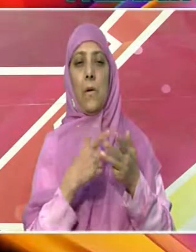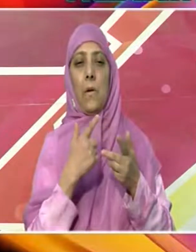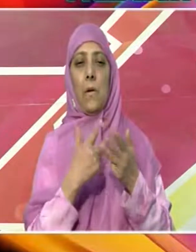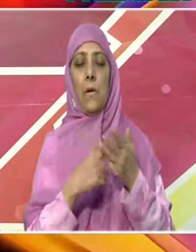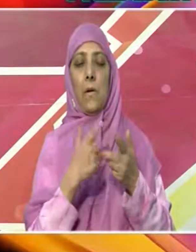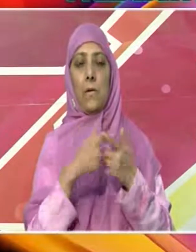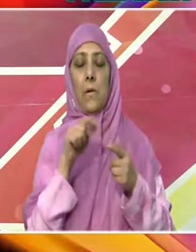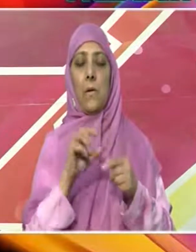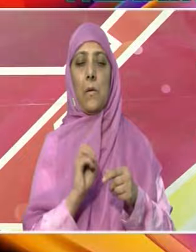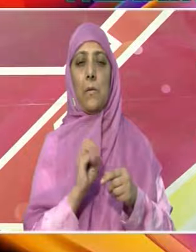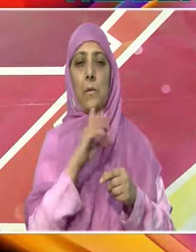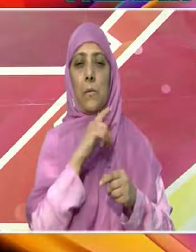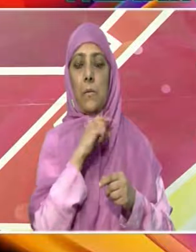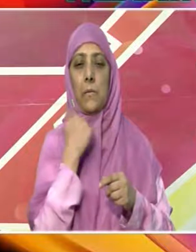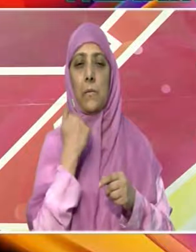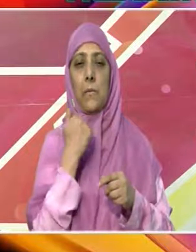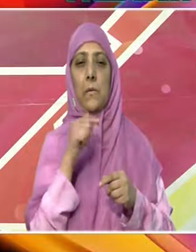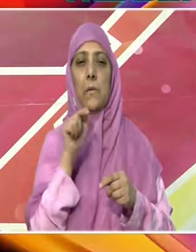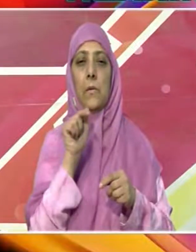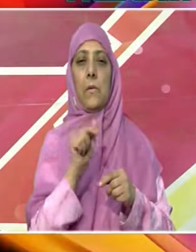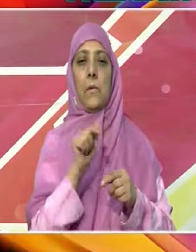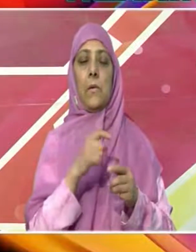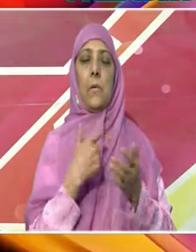आज शुभ हो